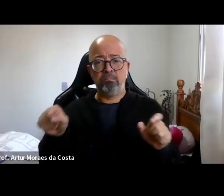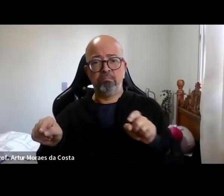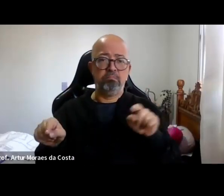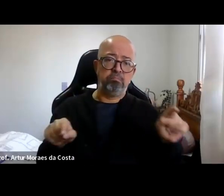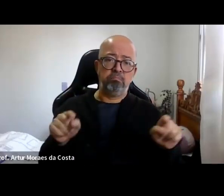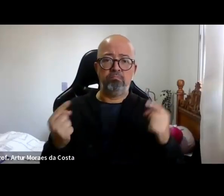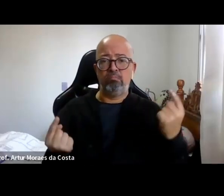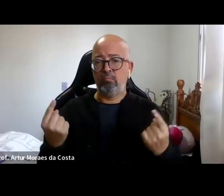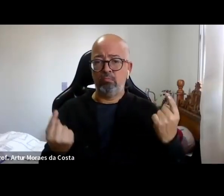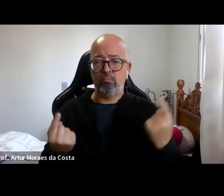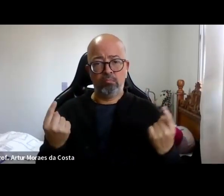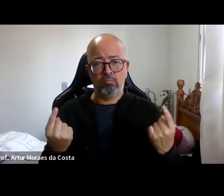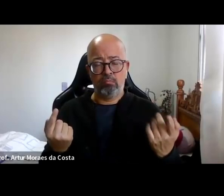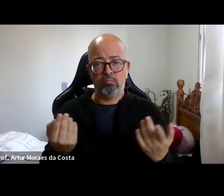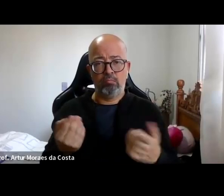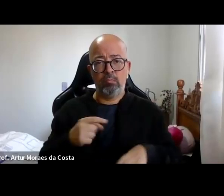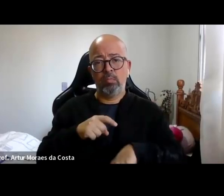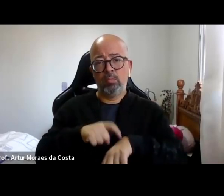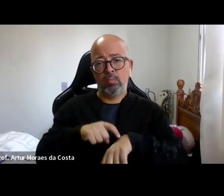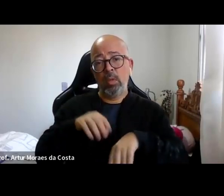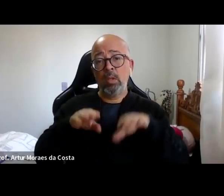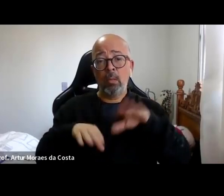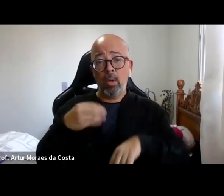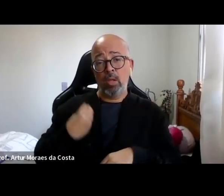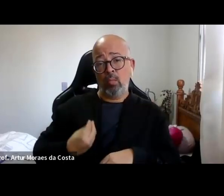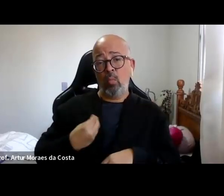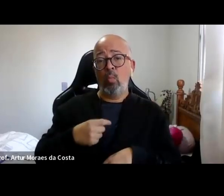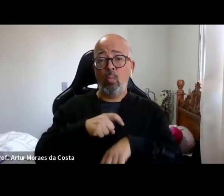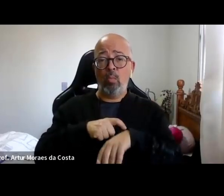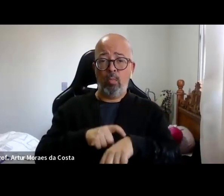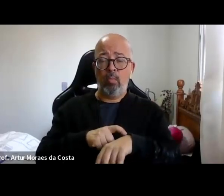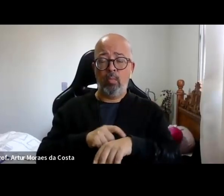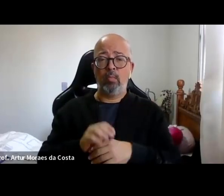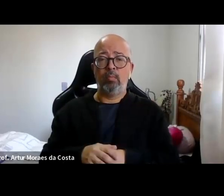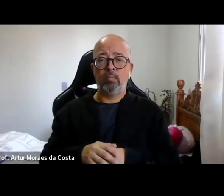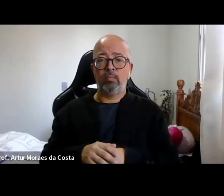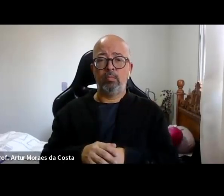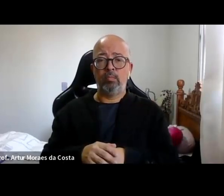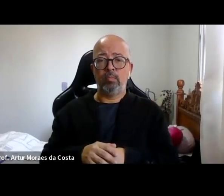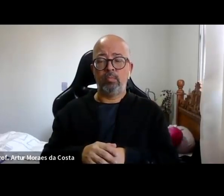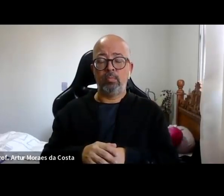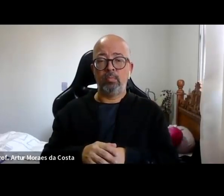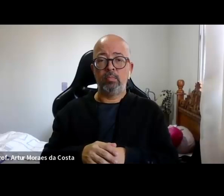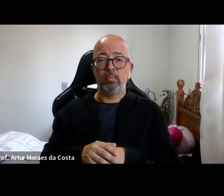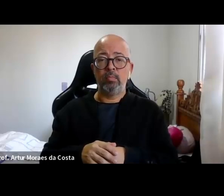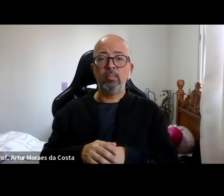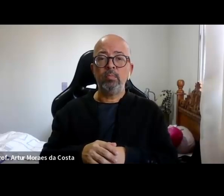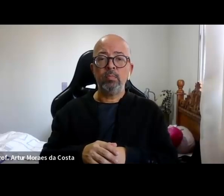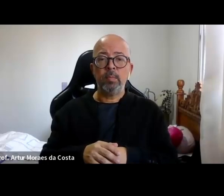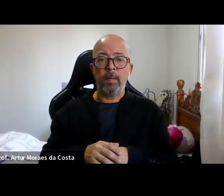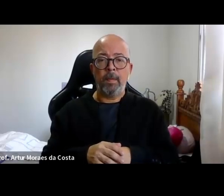las la participación social de las personas sordociegas y decía yo que en algunas oportunidades es